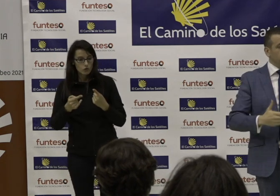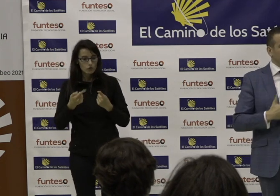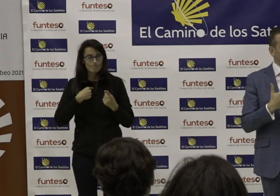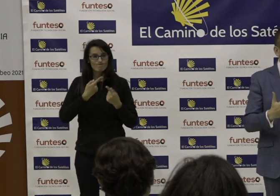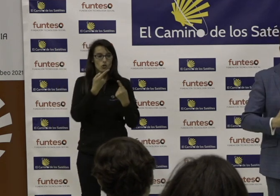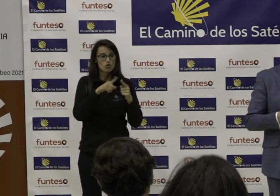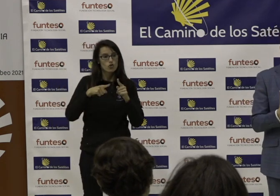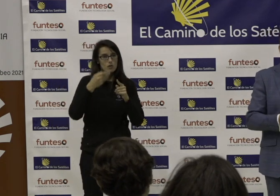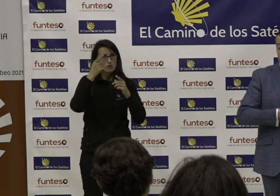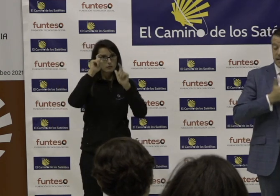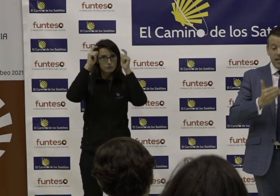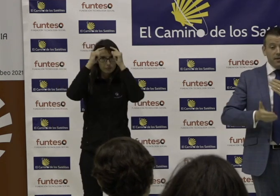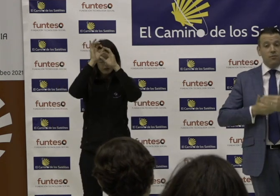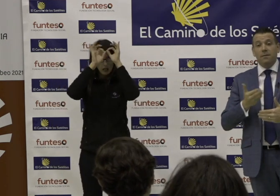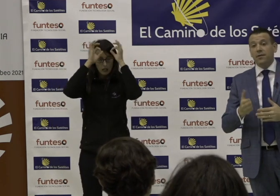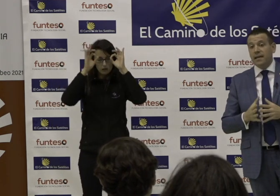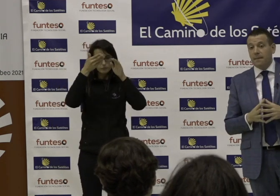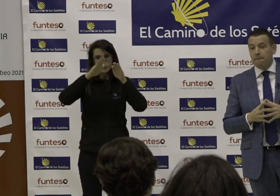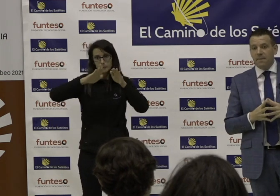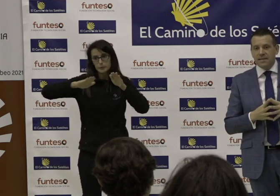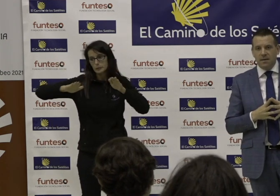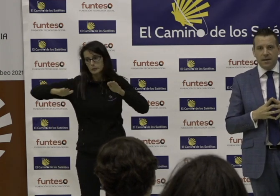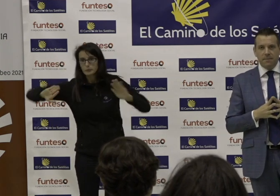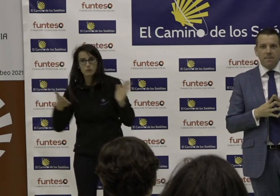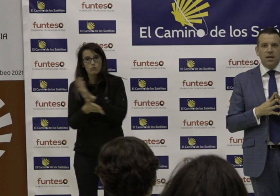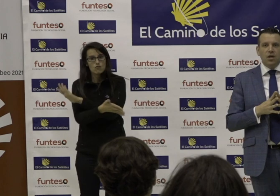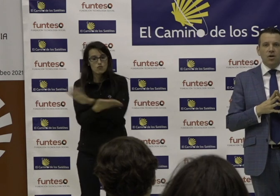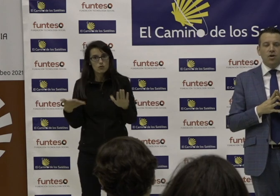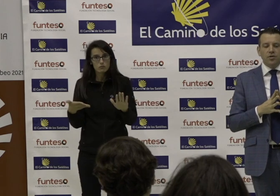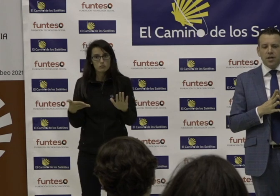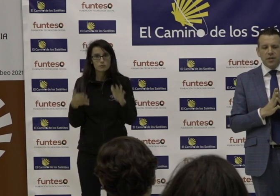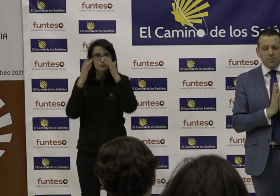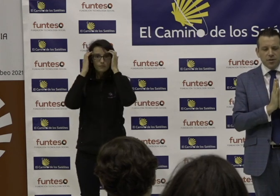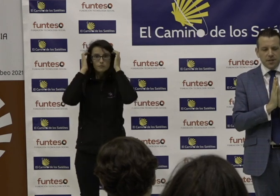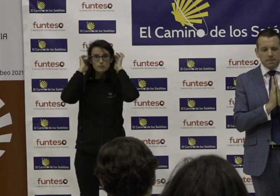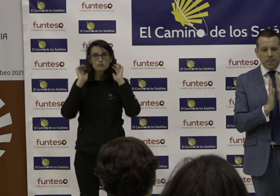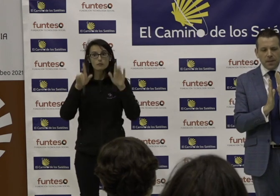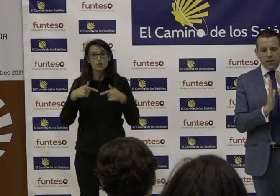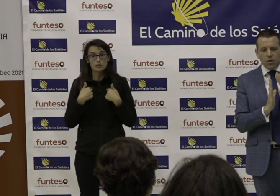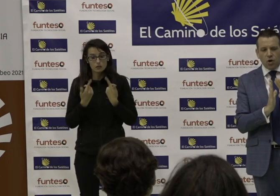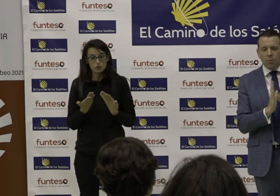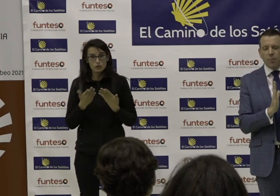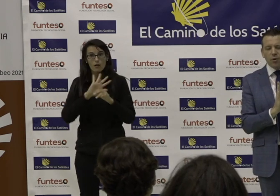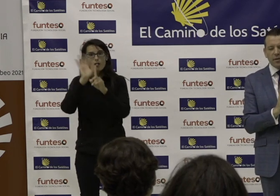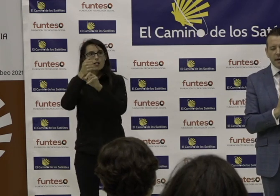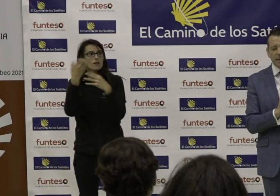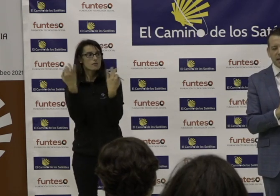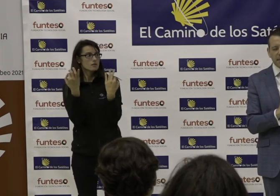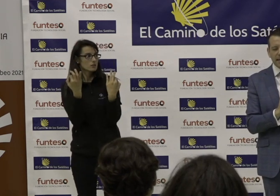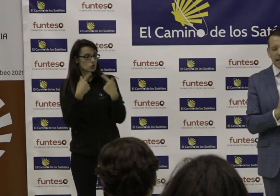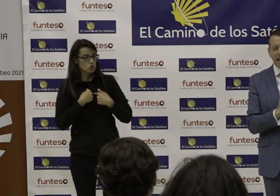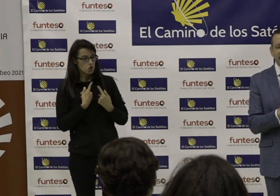morir cada vez más neuronas y cada vez a una velocidad más elevada. Lo que nos encontramos es, ¿cómo puedo